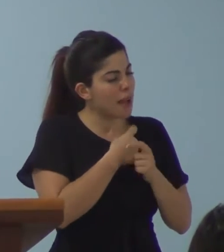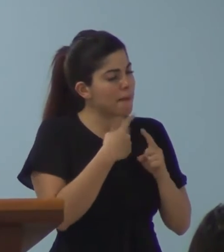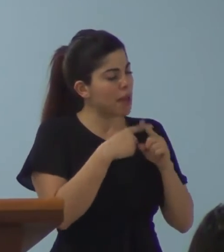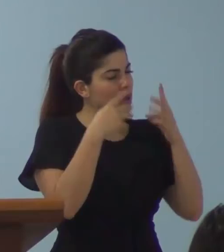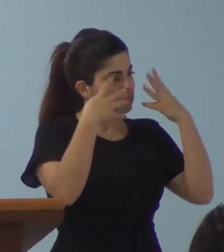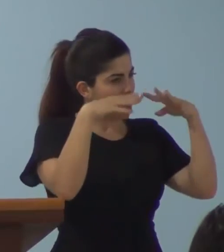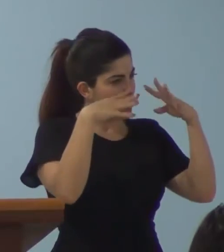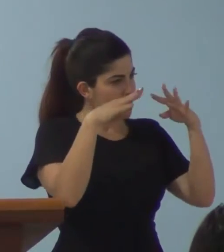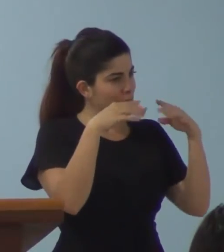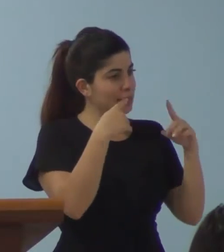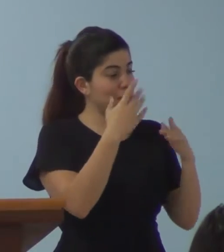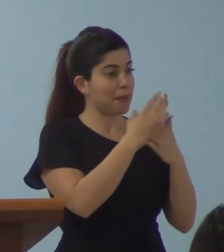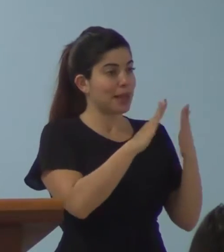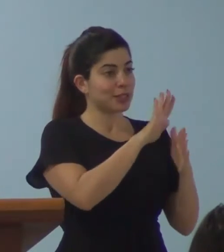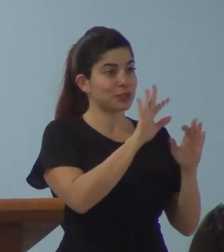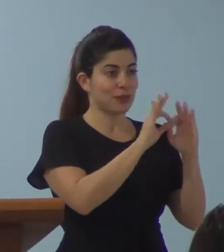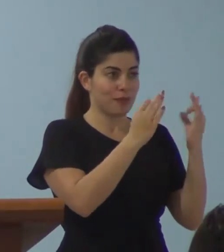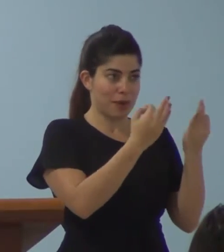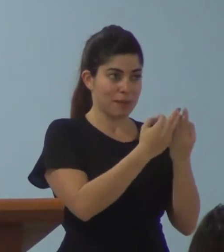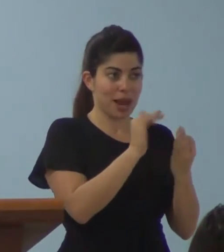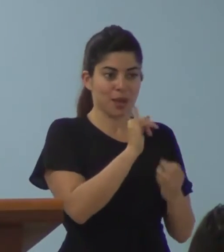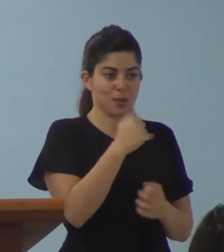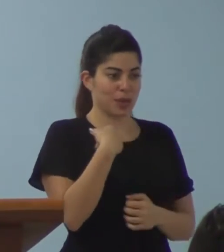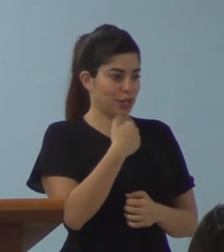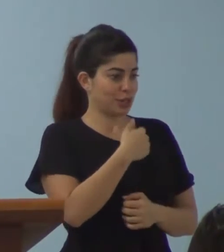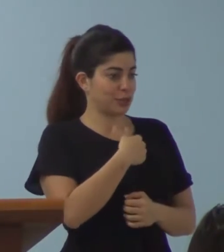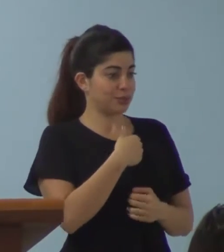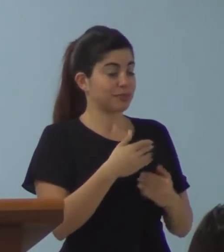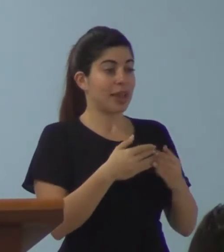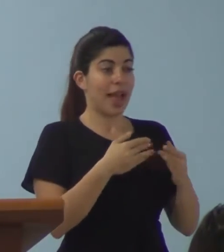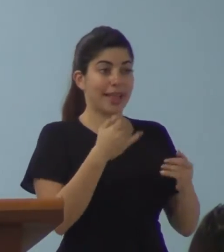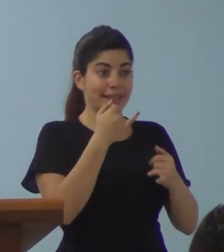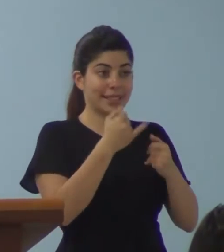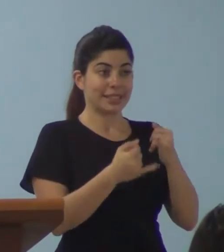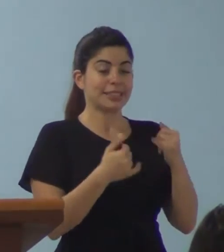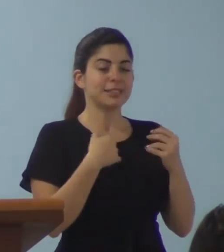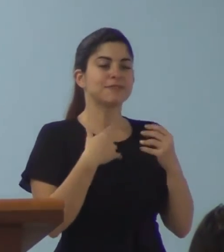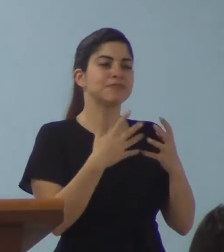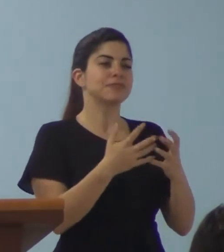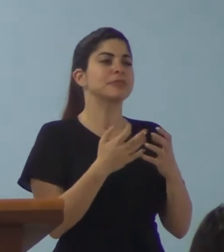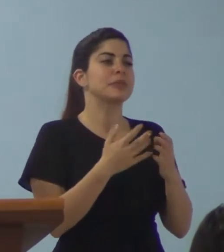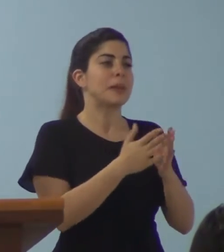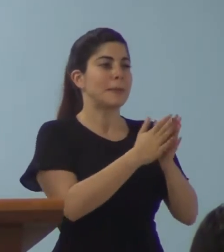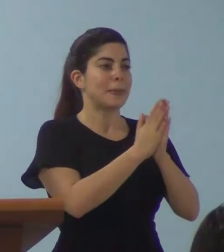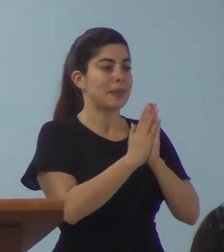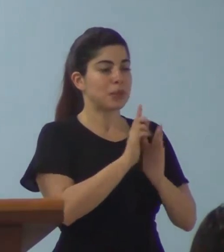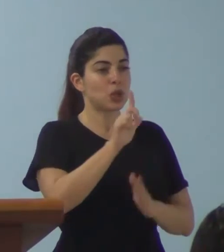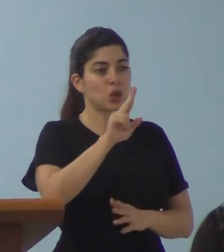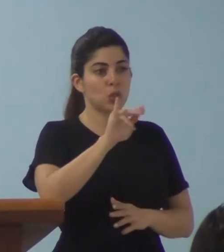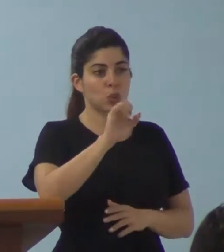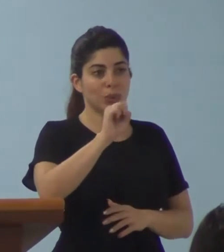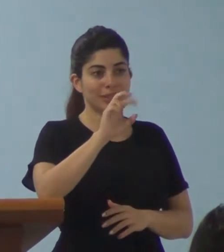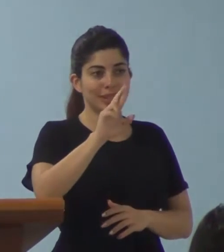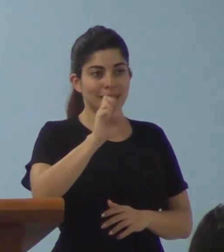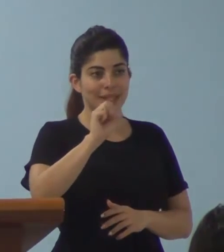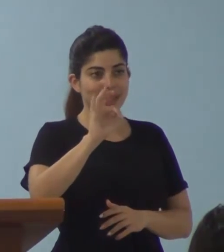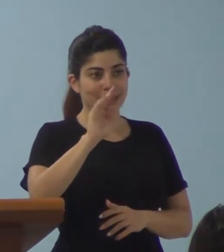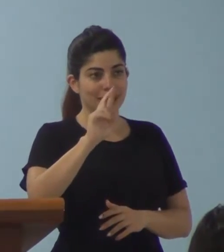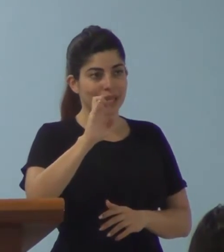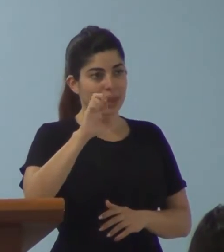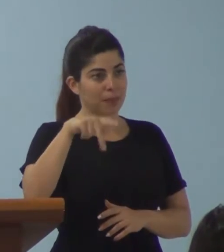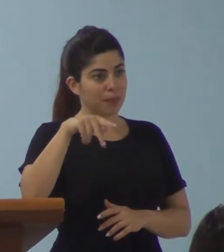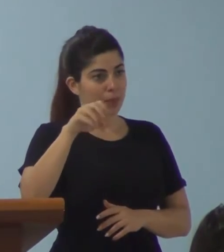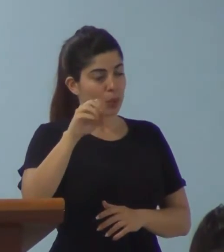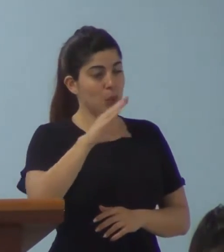admiración también de sus familias como a nosotros. Antes de terminar, yo quisiera pedirle a don Luis Restrepo y pedirle